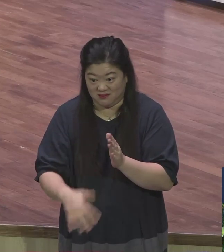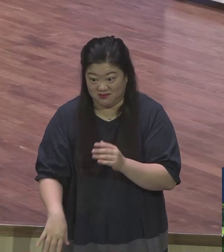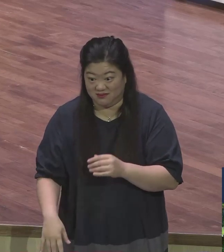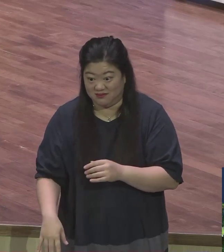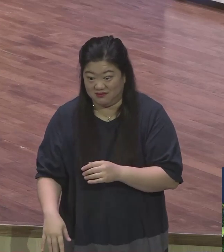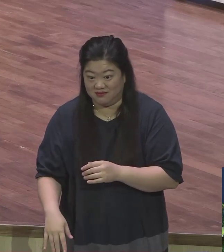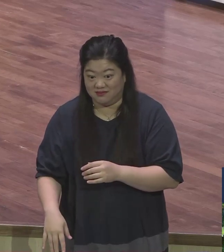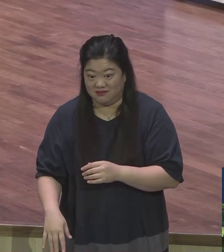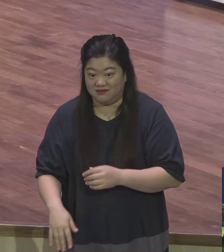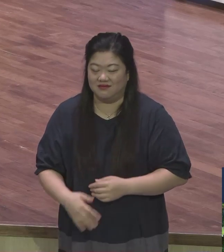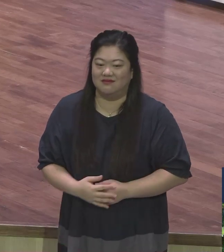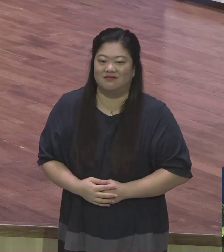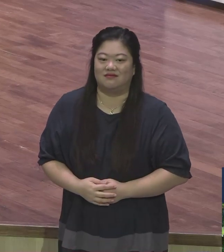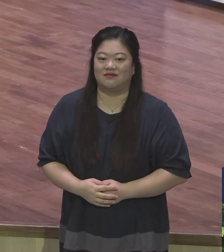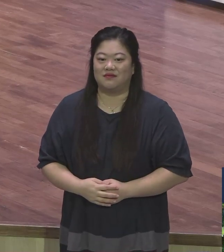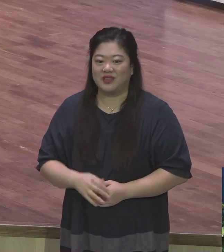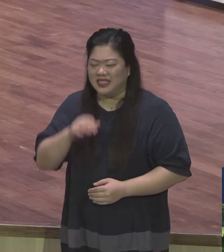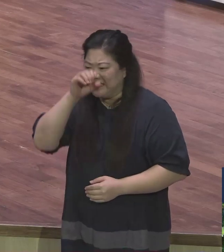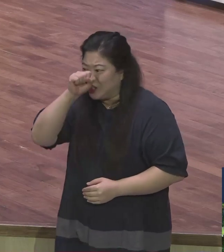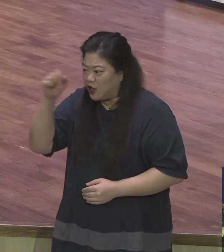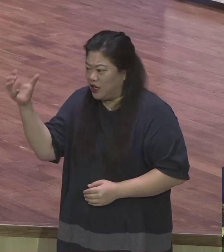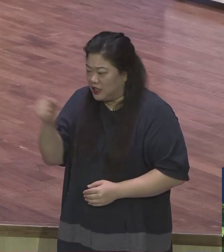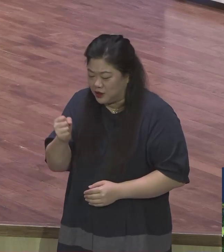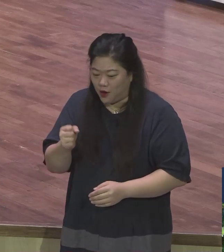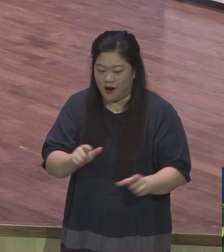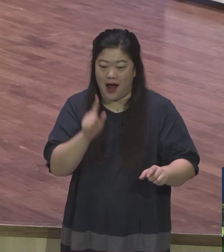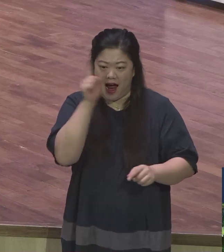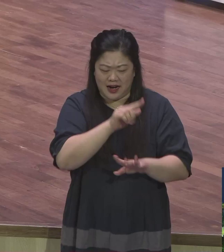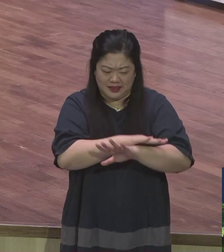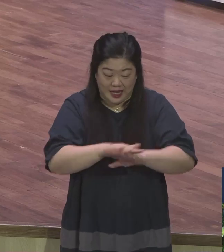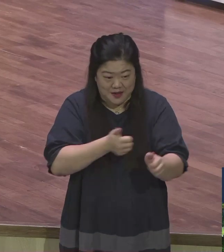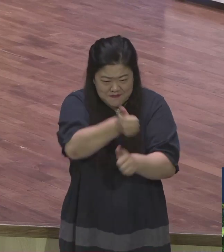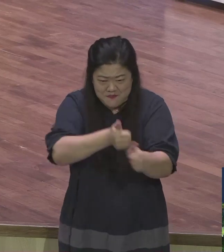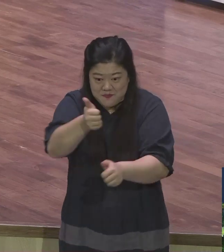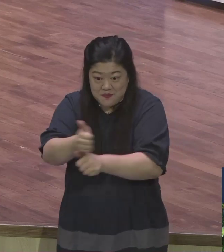선으로 악을 이기는 삶을 한 주간 사셨습니까?